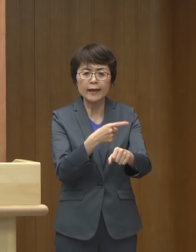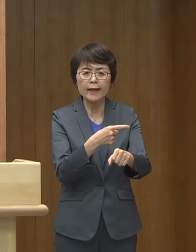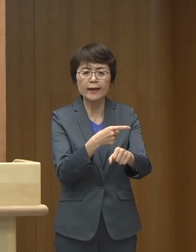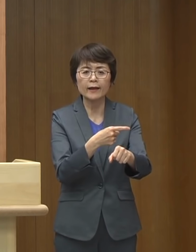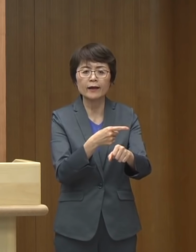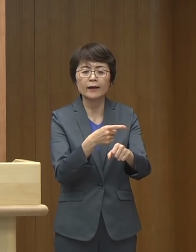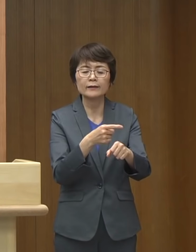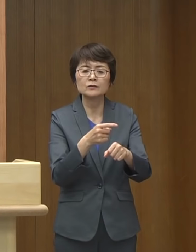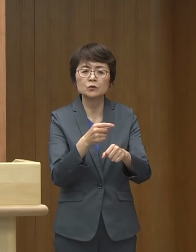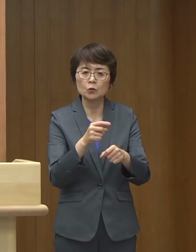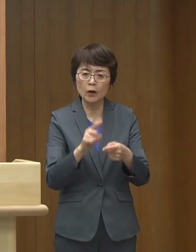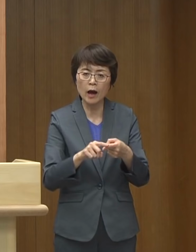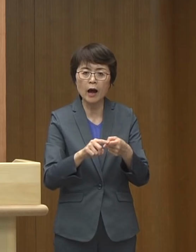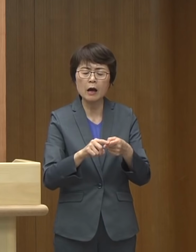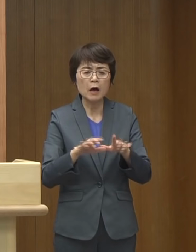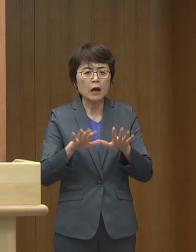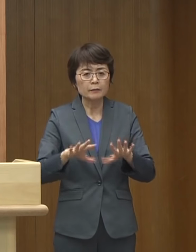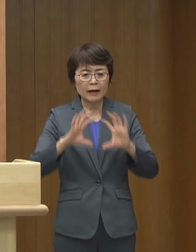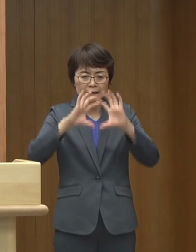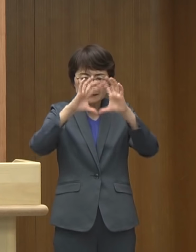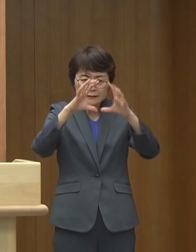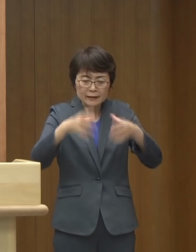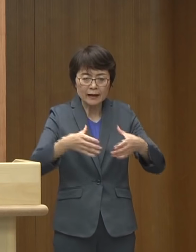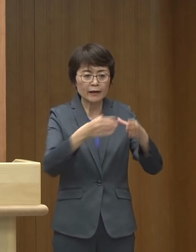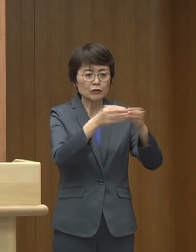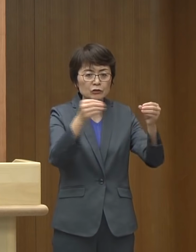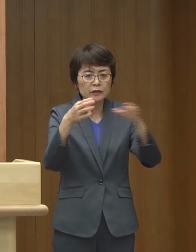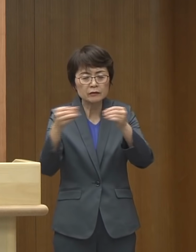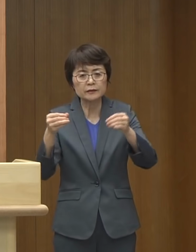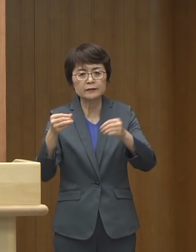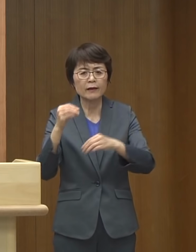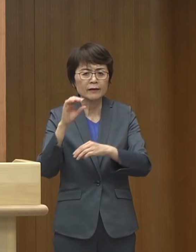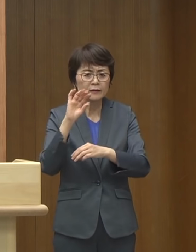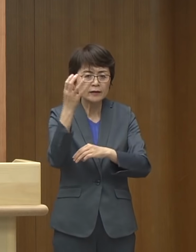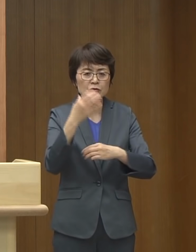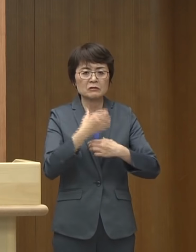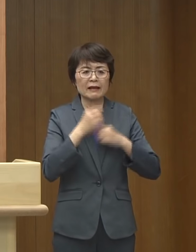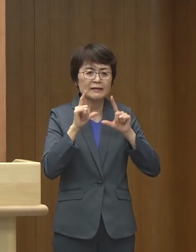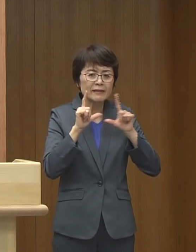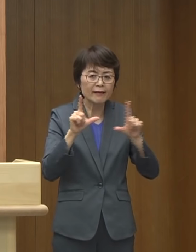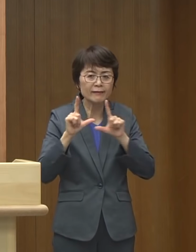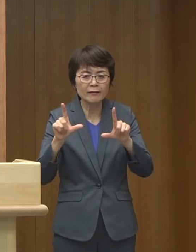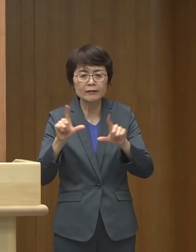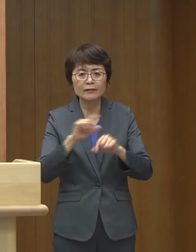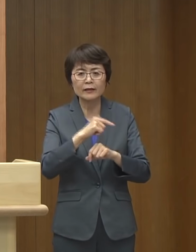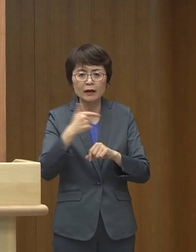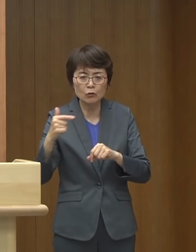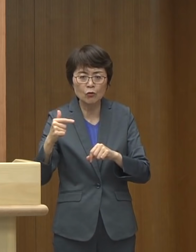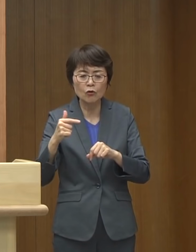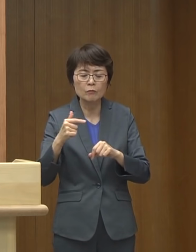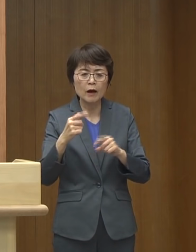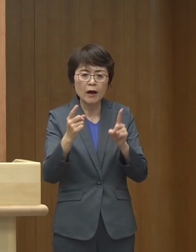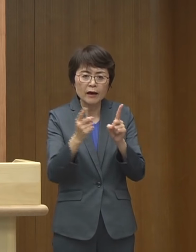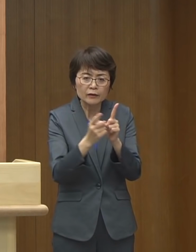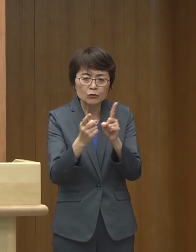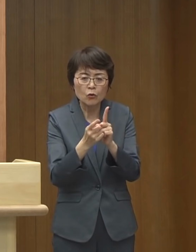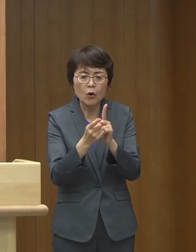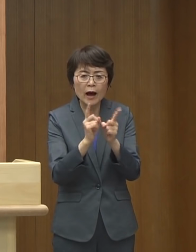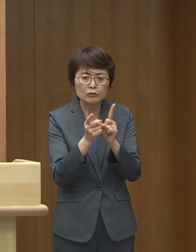また今は世界各国で緊急事態宣言、また非常事態宣言、人との接触をできる